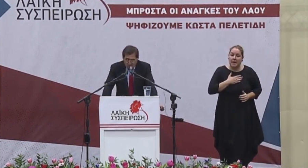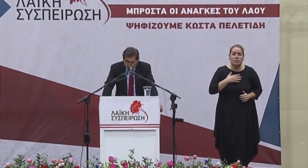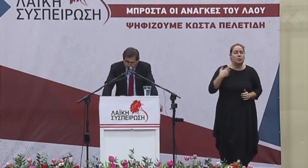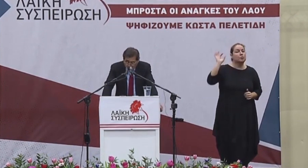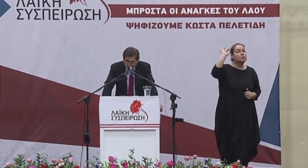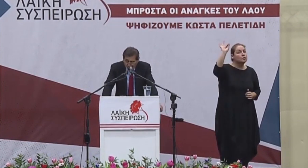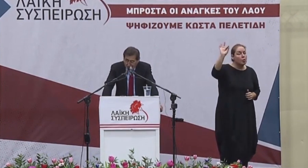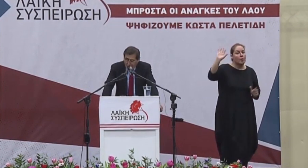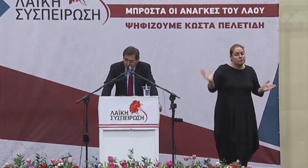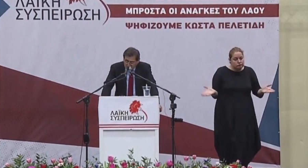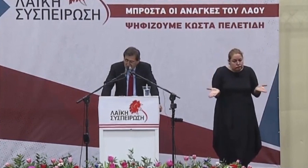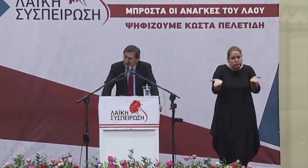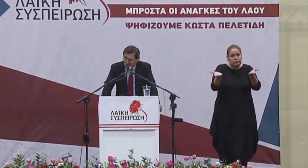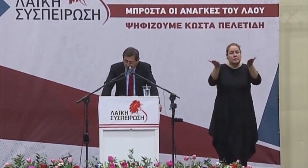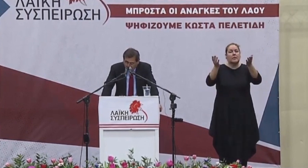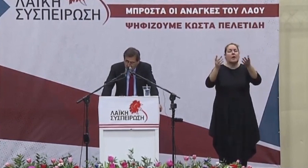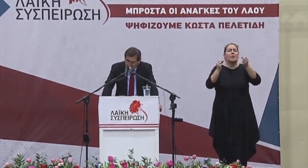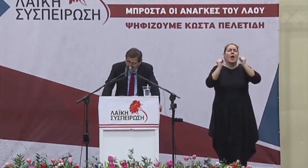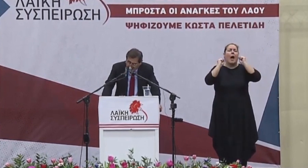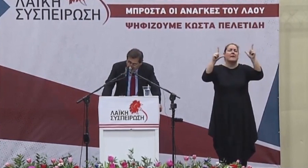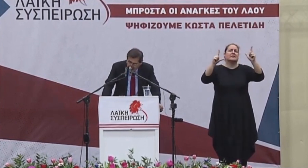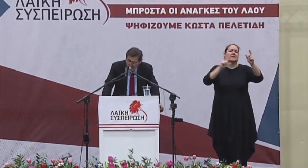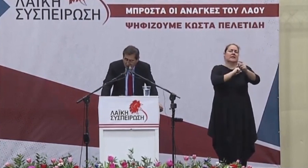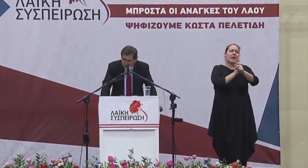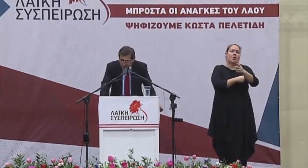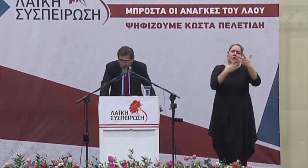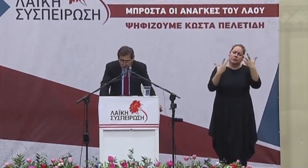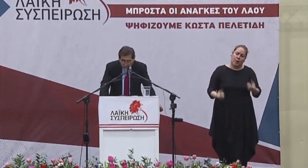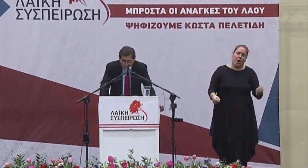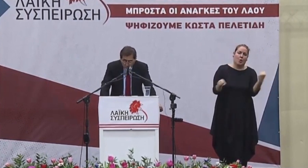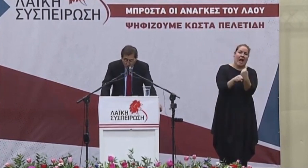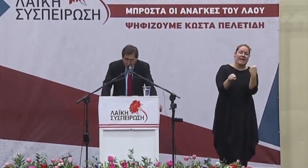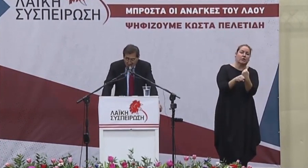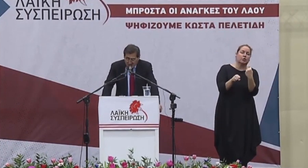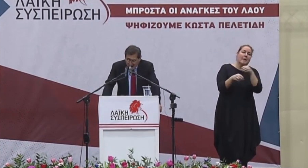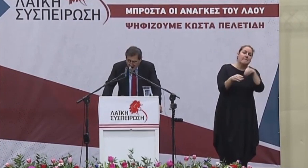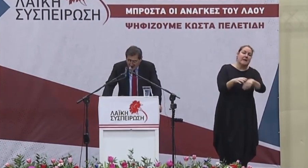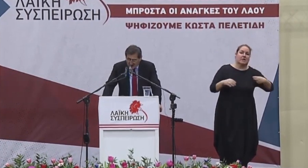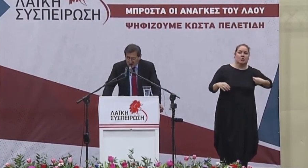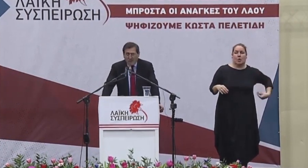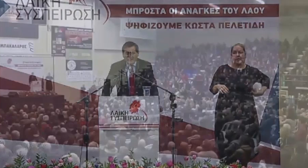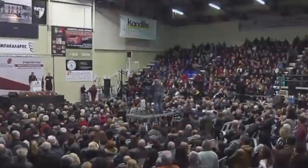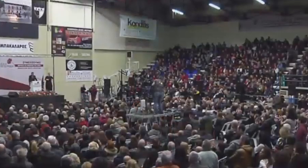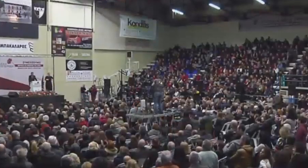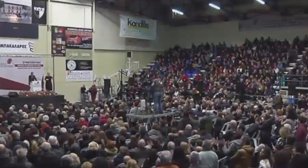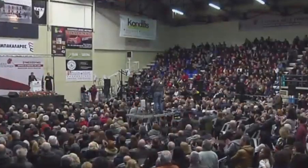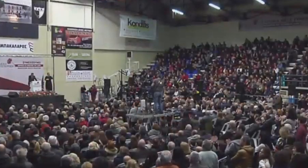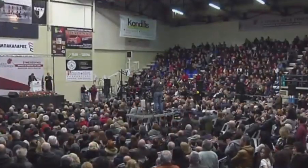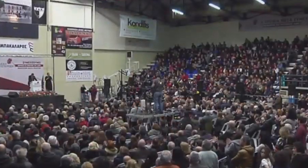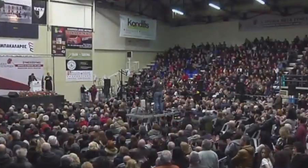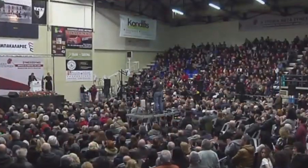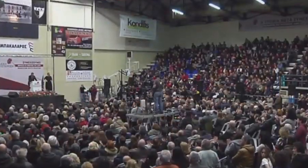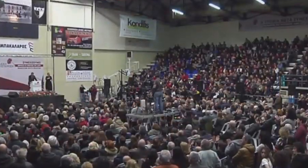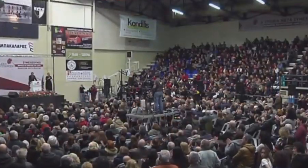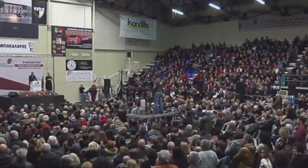να αναδειχθούν οι απίστευτες ικανότητες εκατοντάδων εργαζομένων του Δήμου και να έχει έτσι ο πατραϊκός